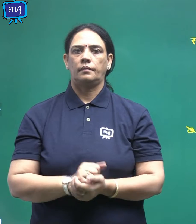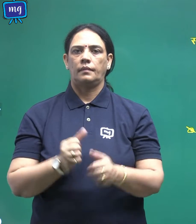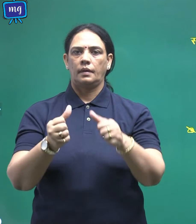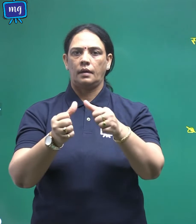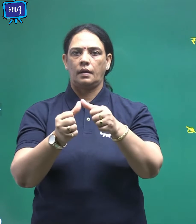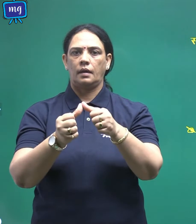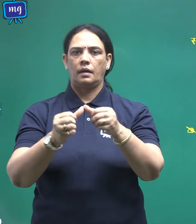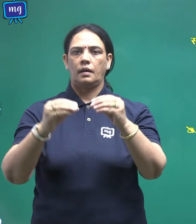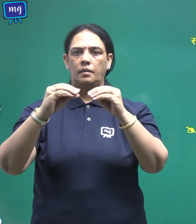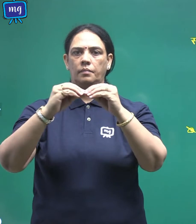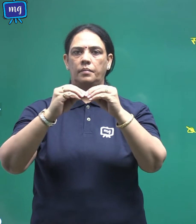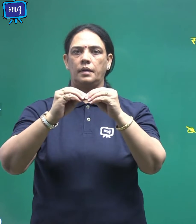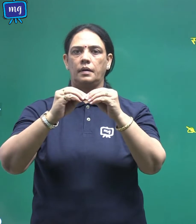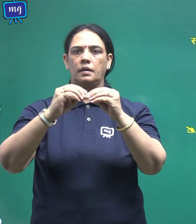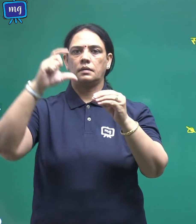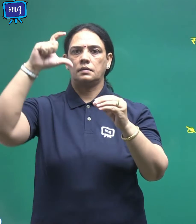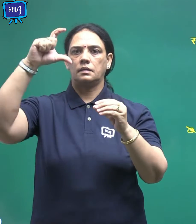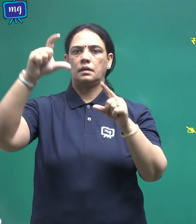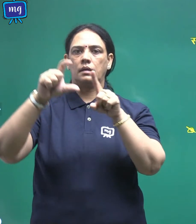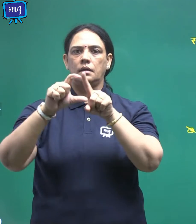ABCD